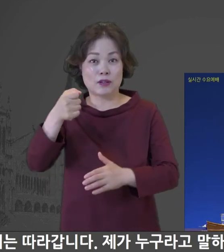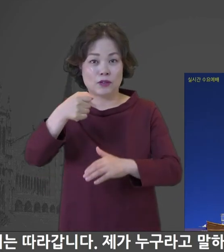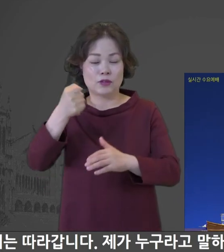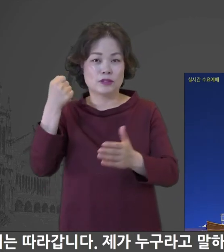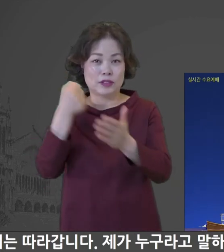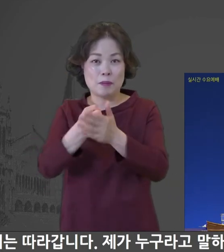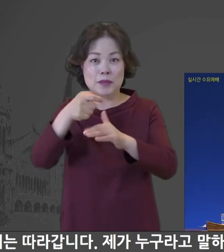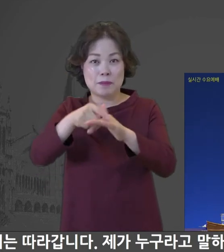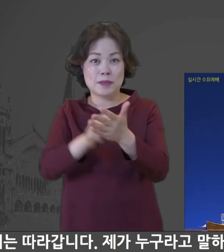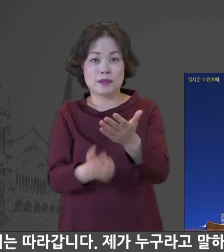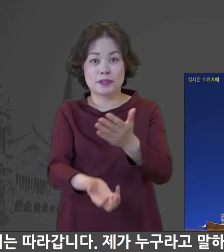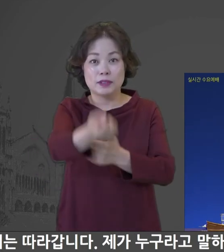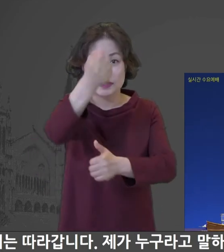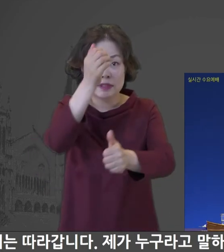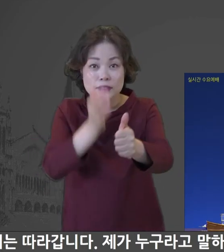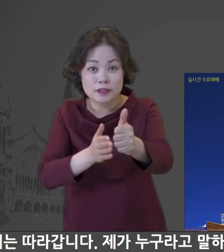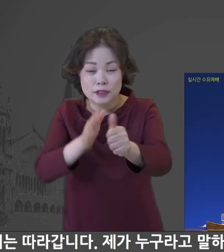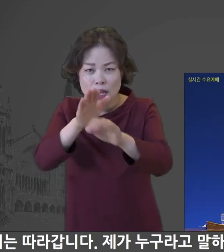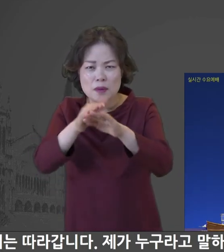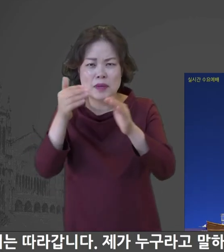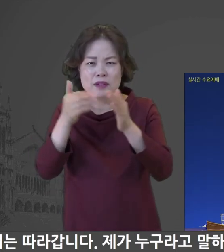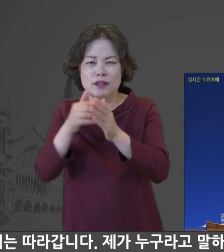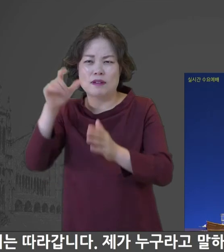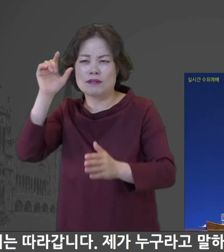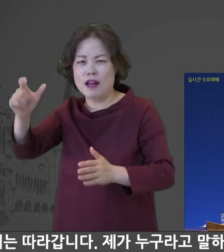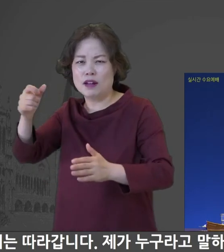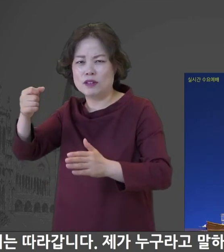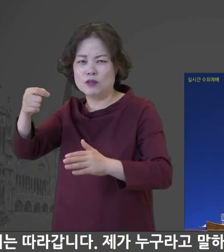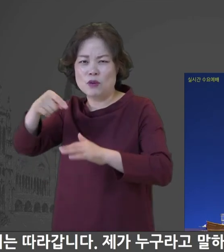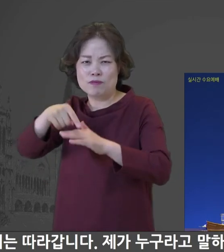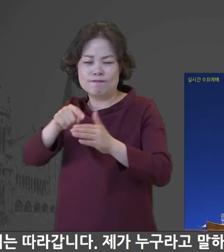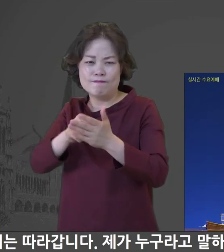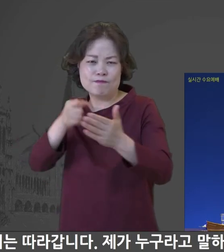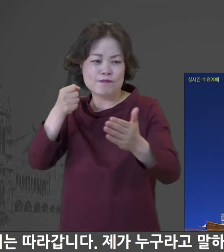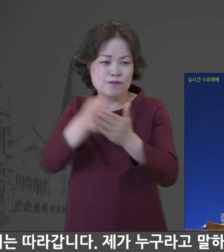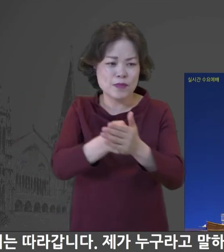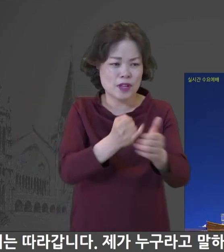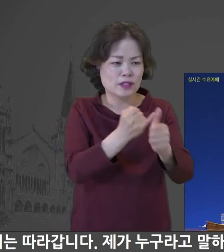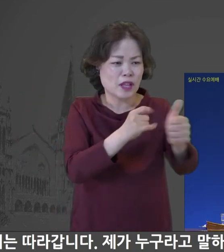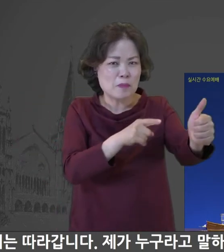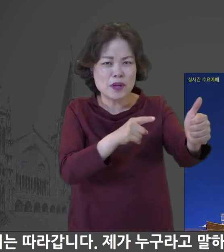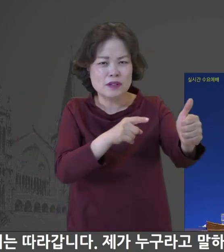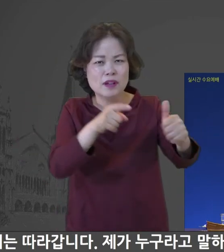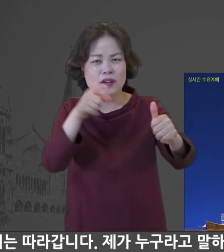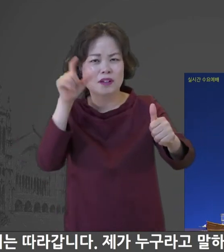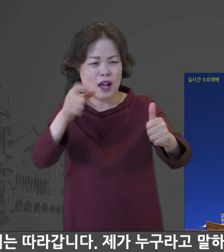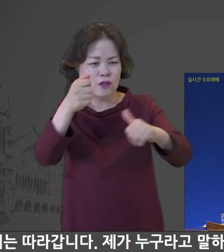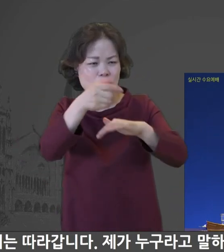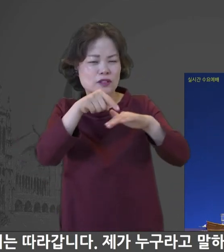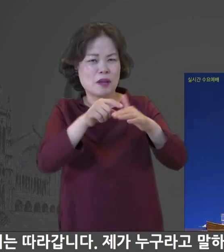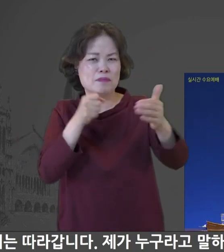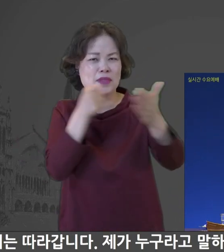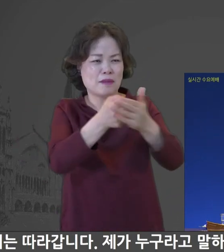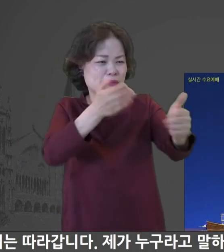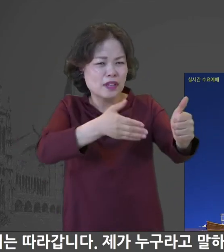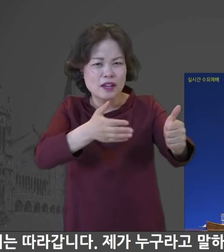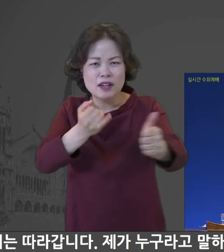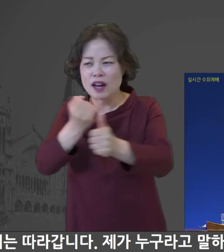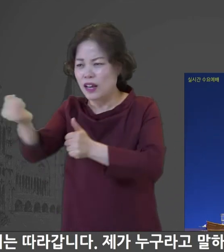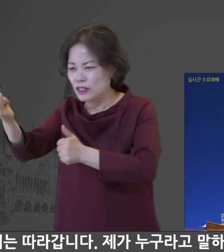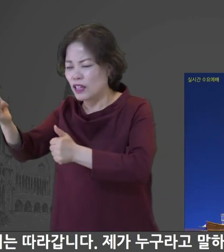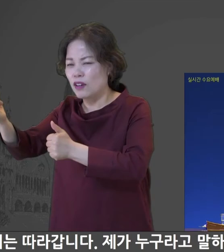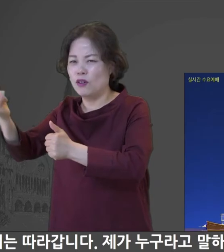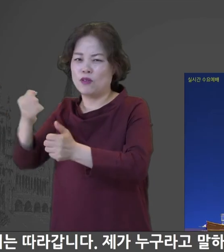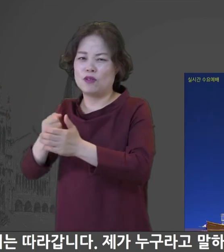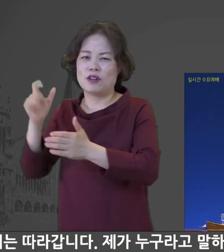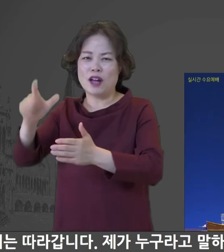담대합시다. 예배 끝나고 가시면서 강하고 담대합시다. 집에 가셔서도 남편에게 여보 강하고 담대합시다. 아내요 강하고